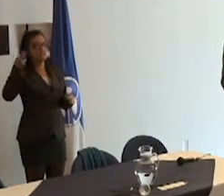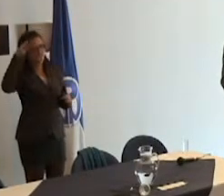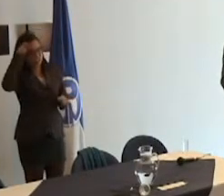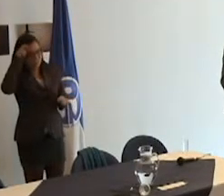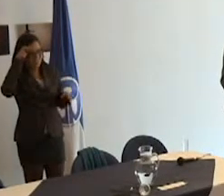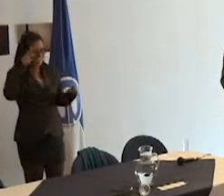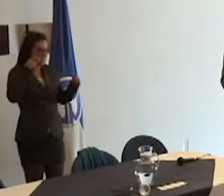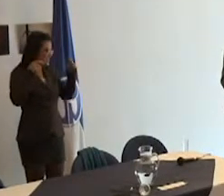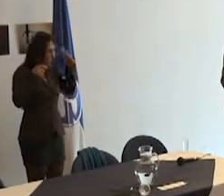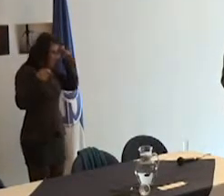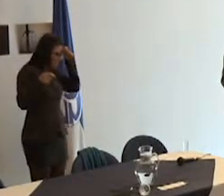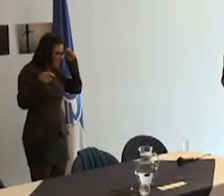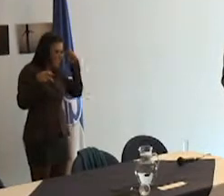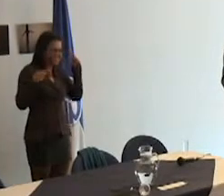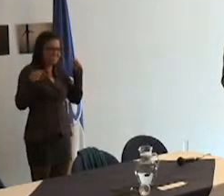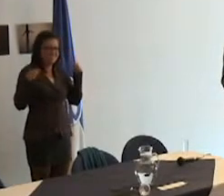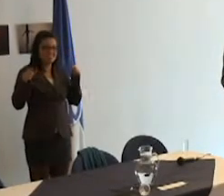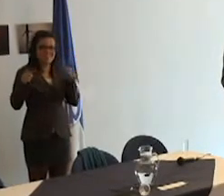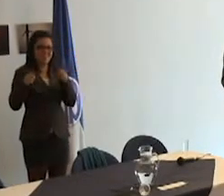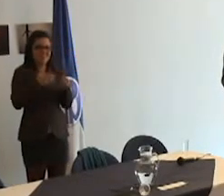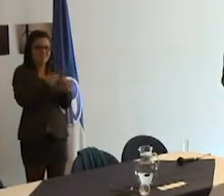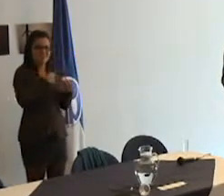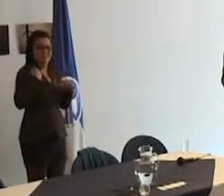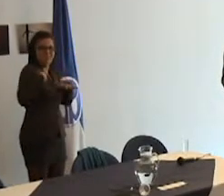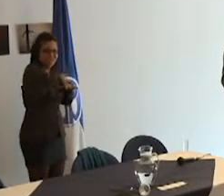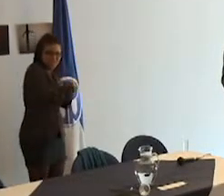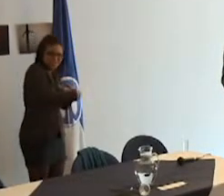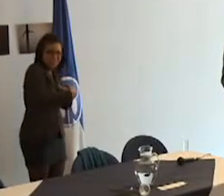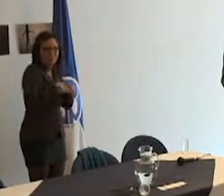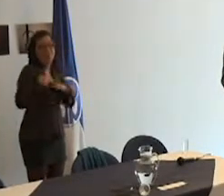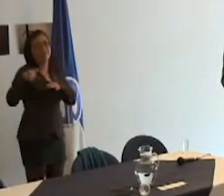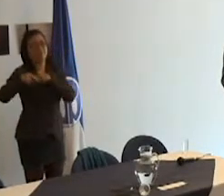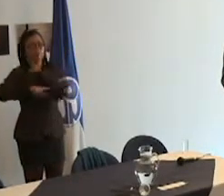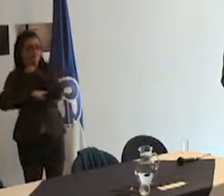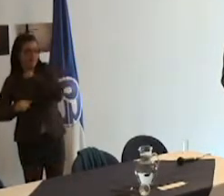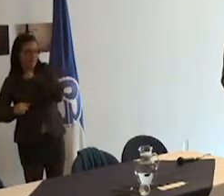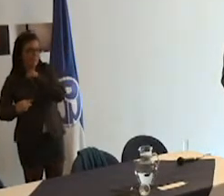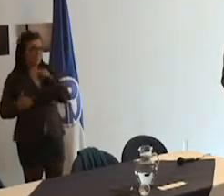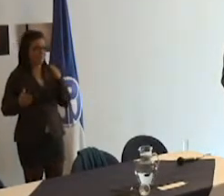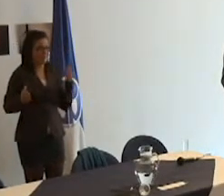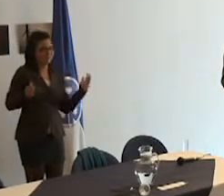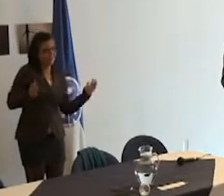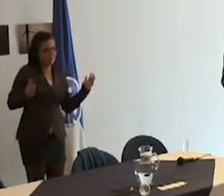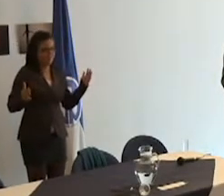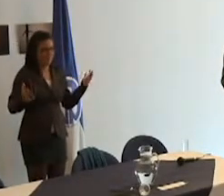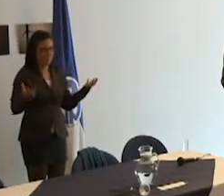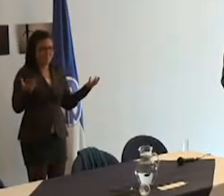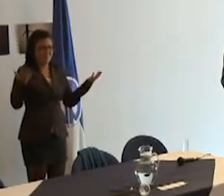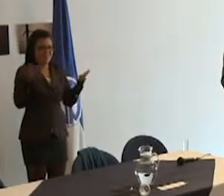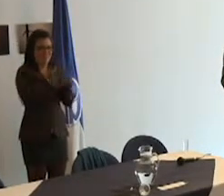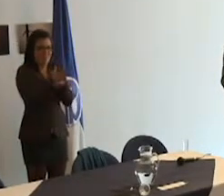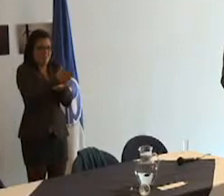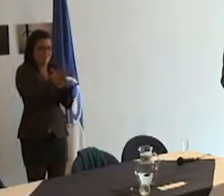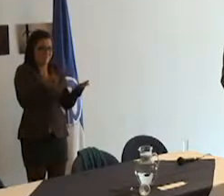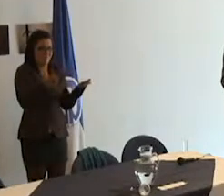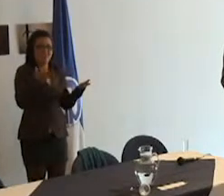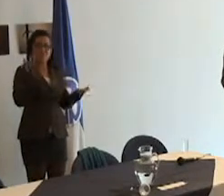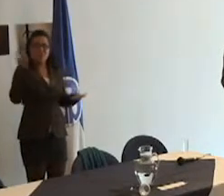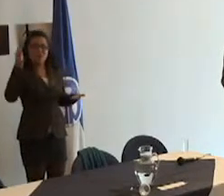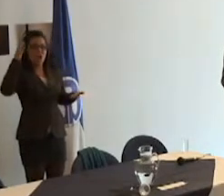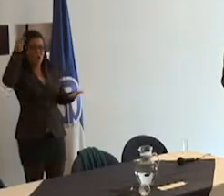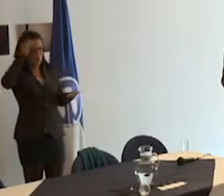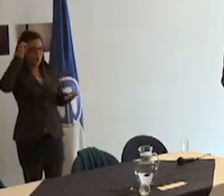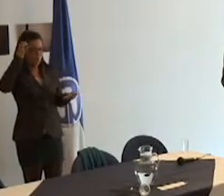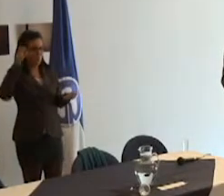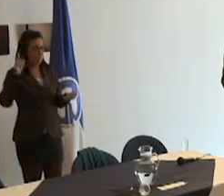irracionalidad, racionalidad, tradicionalidad y modernidad. Europa concentra así la hegemonía, no